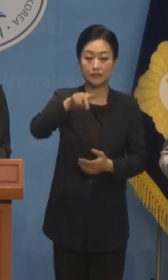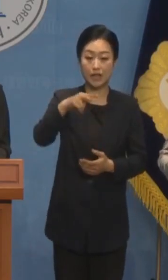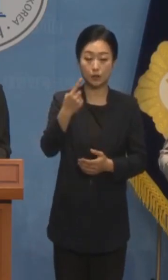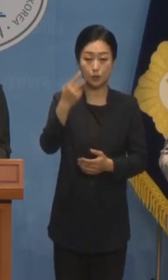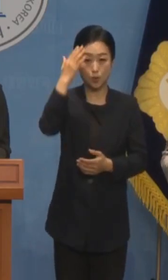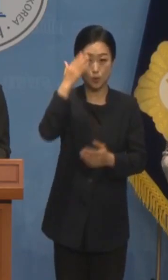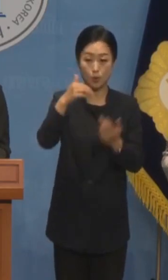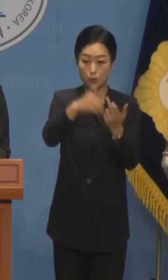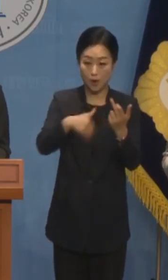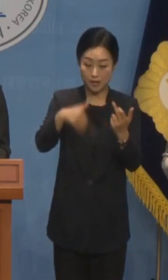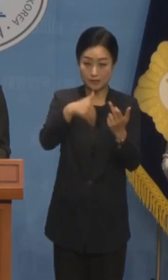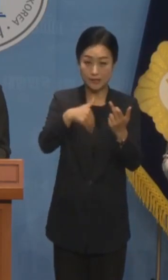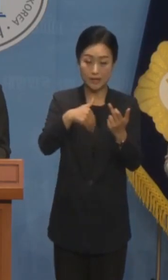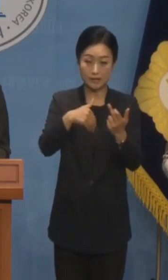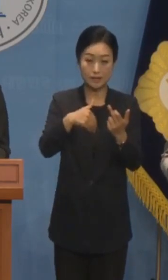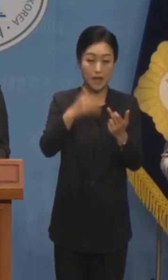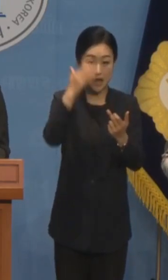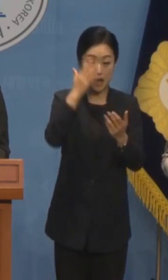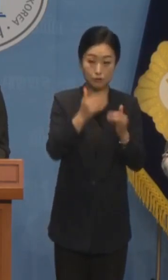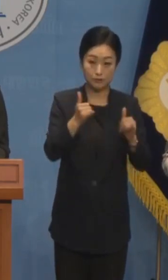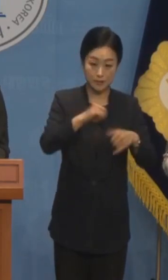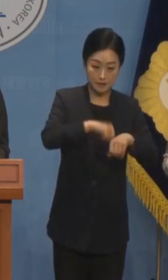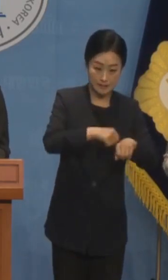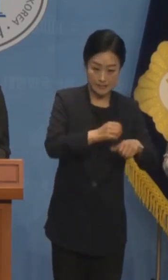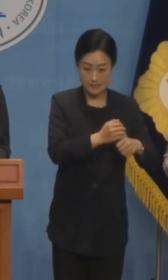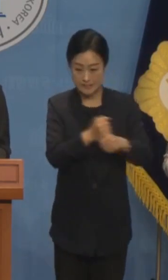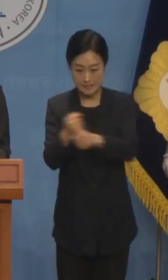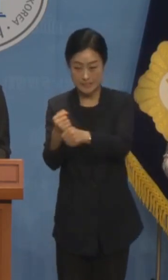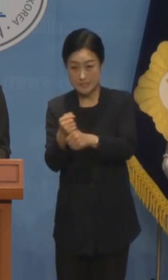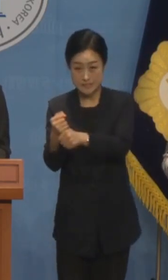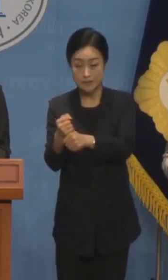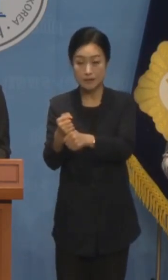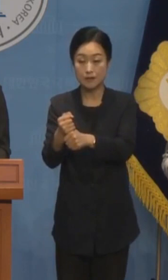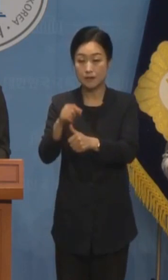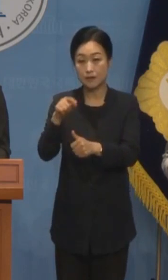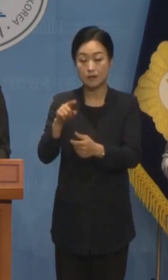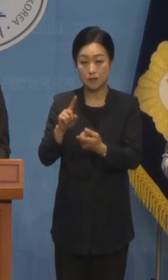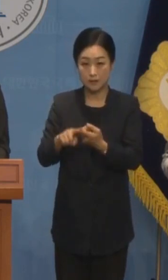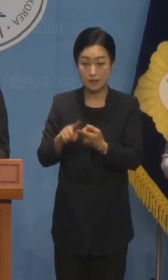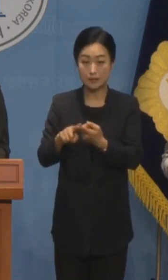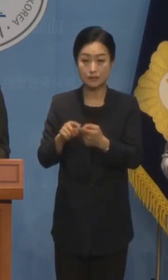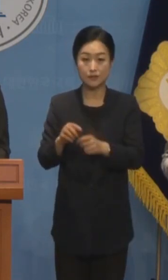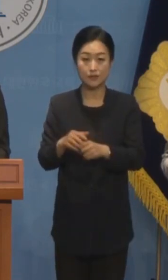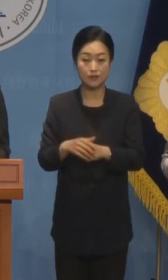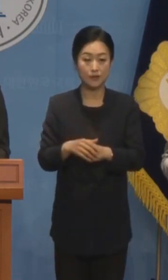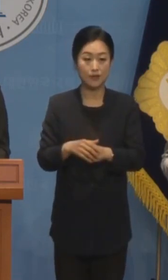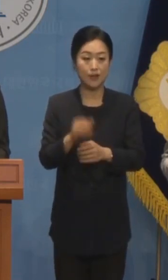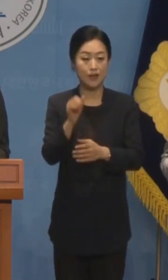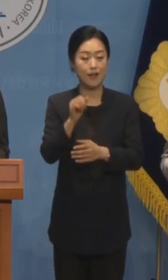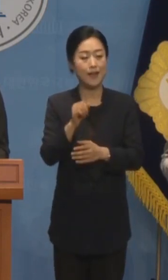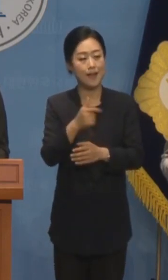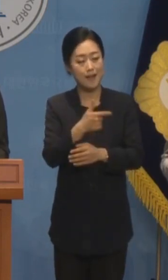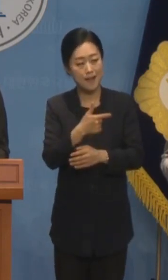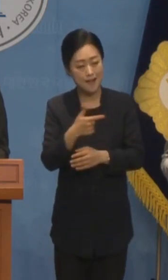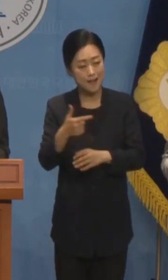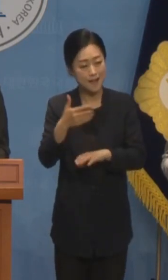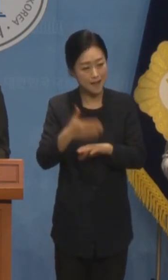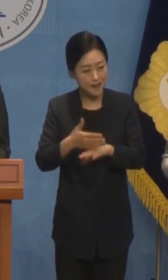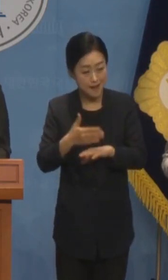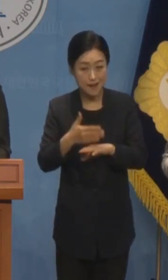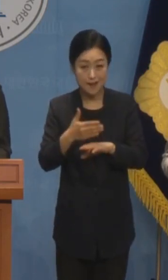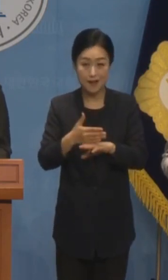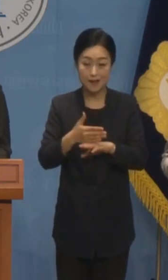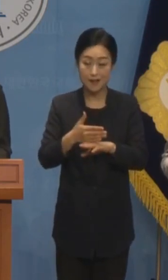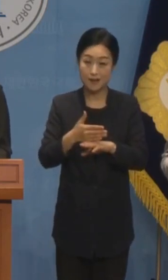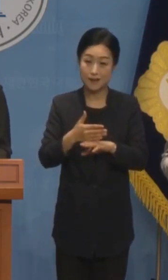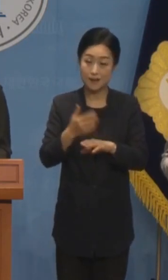조선인 강제 동원 역사를 지우게 해준 것에 감사 인사를 받으려고 불렀습니까?